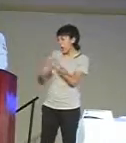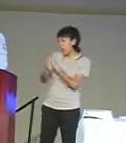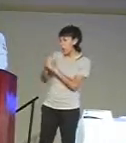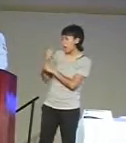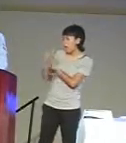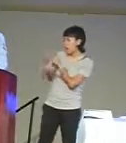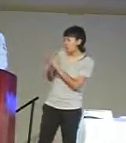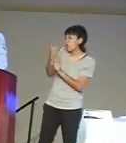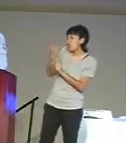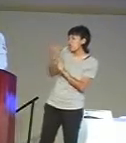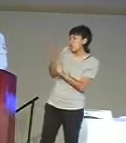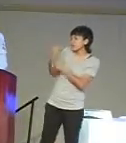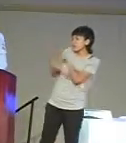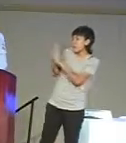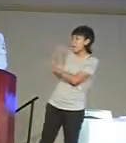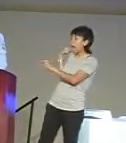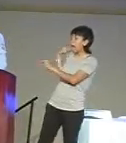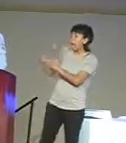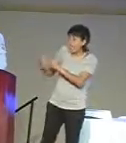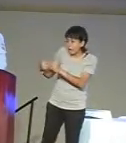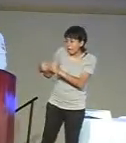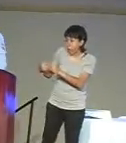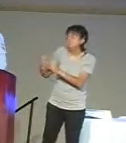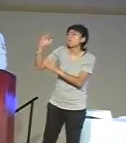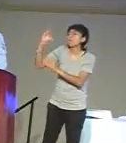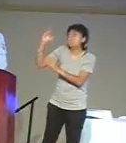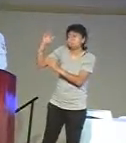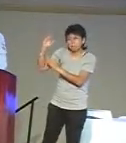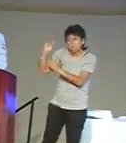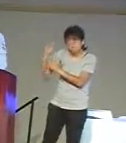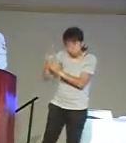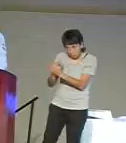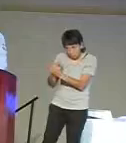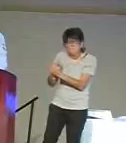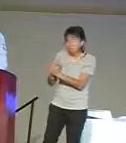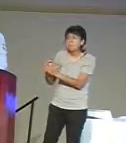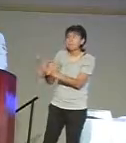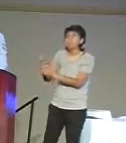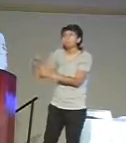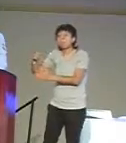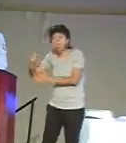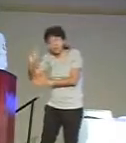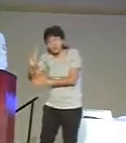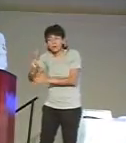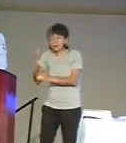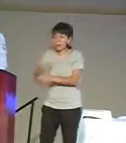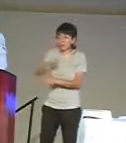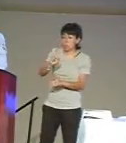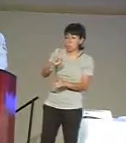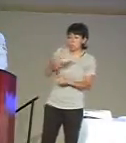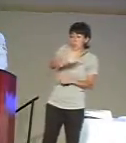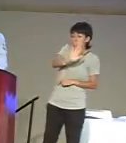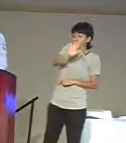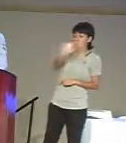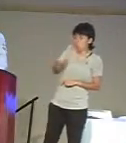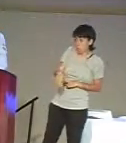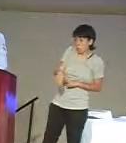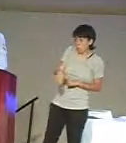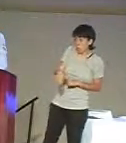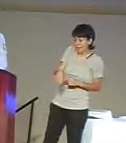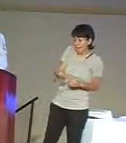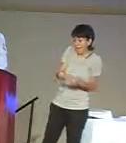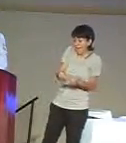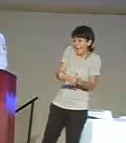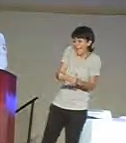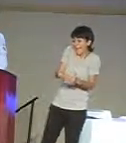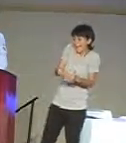décadas. Sin embargo, la mortalidad neonatal no tiene un descenso